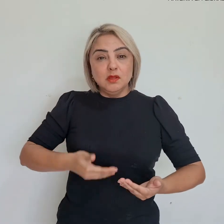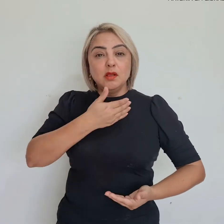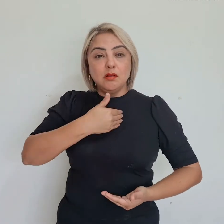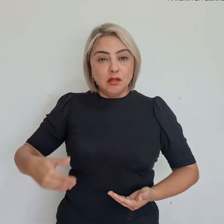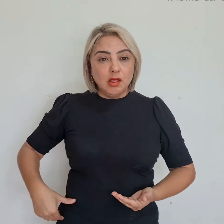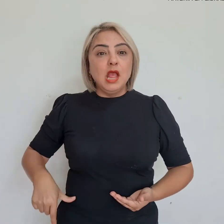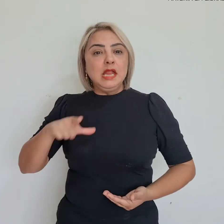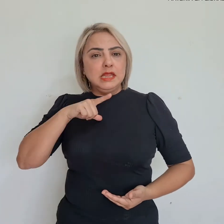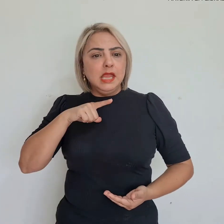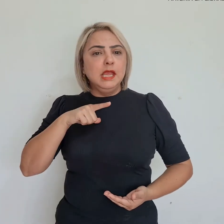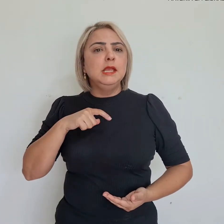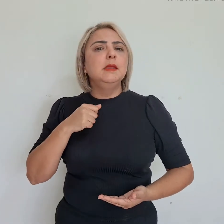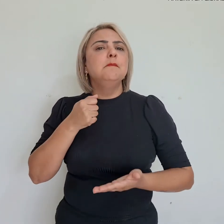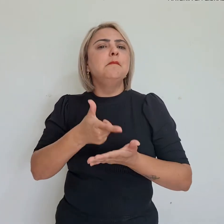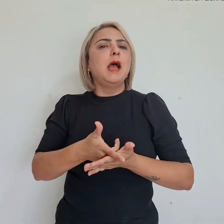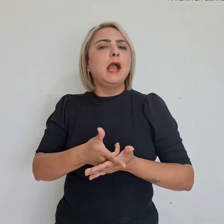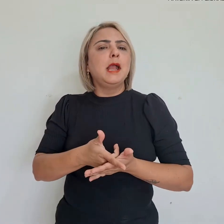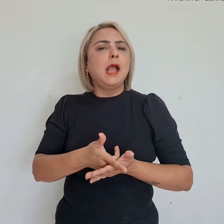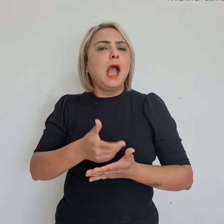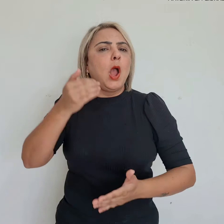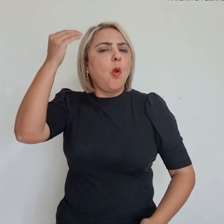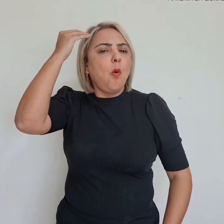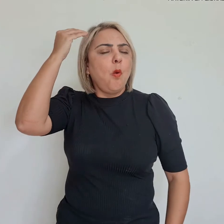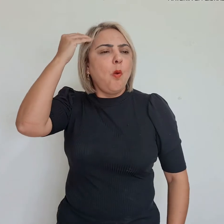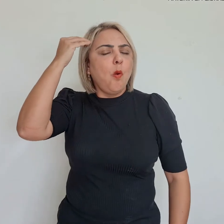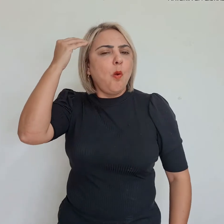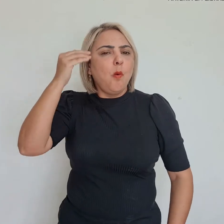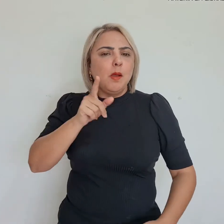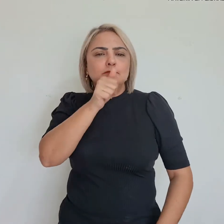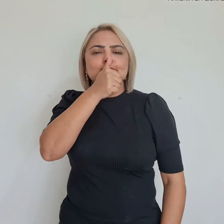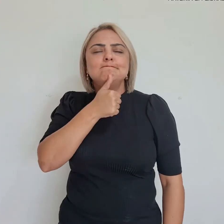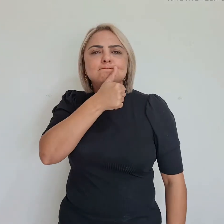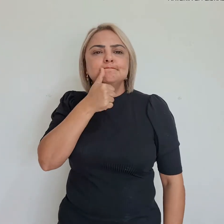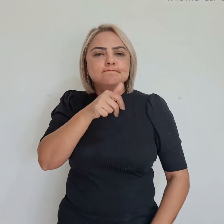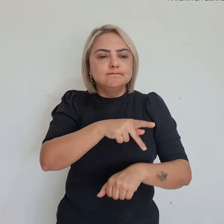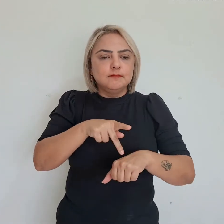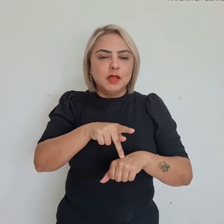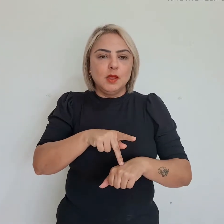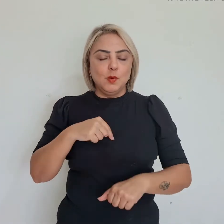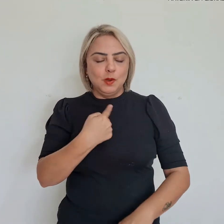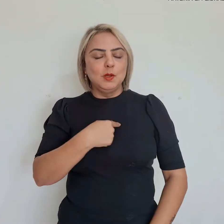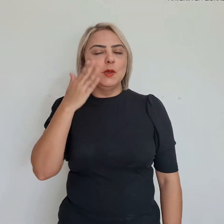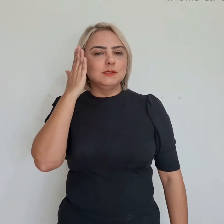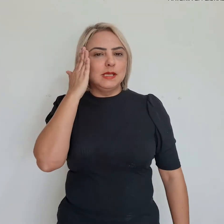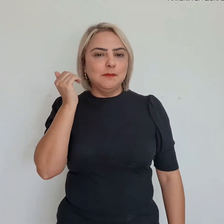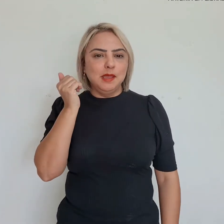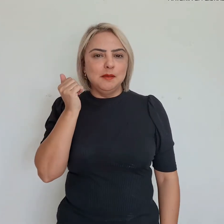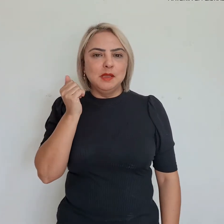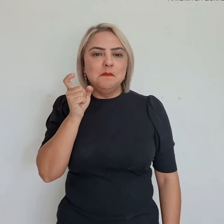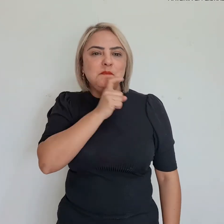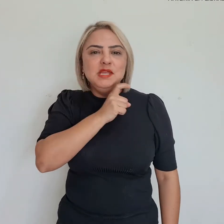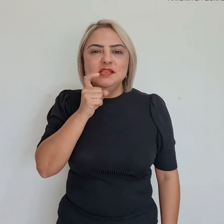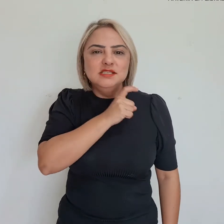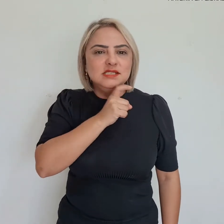arcar e fazer o sacrifício pelo país, o que a gente sabe que é uma falácia, porque fora